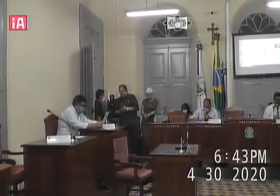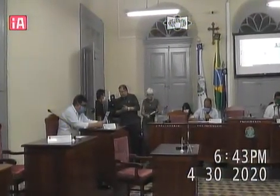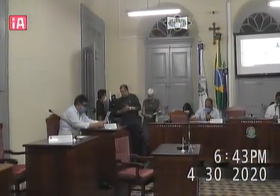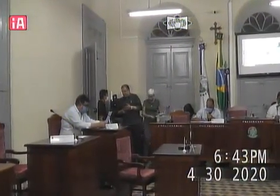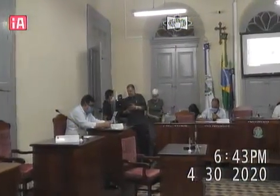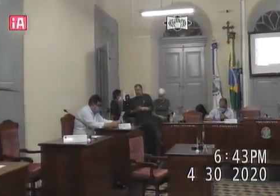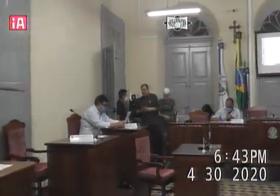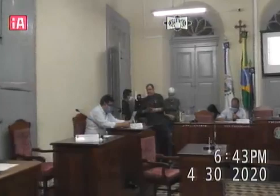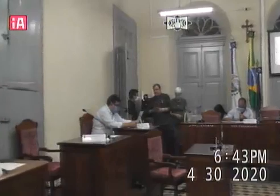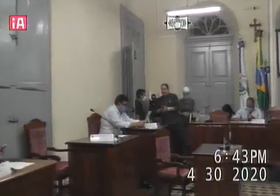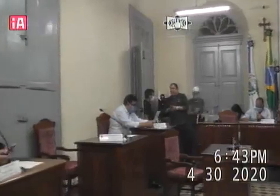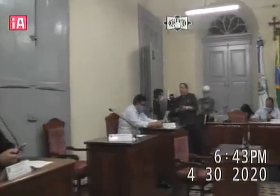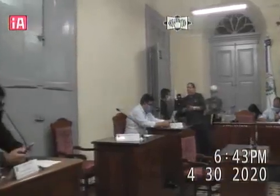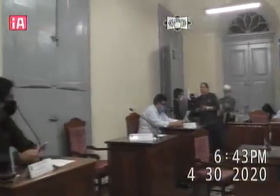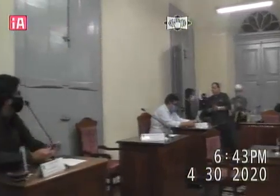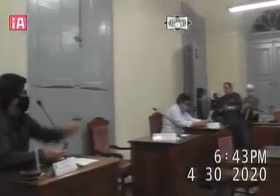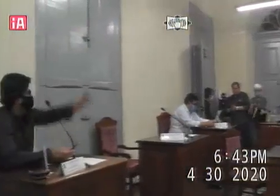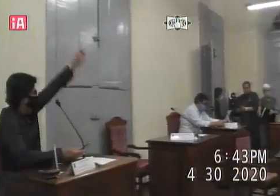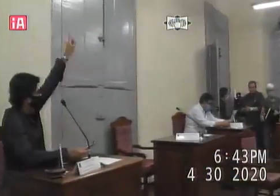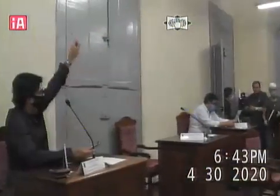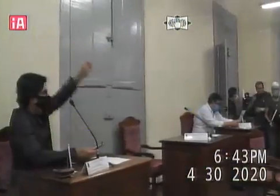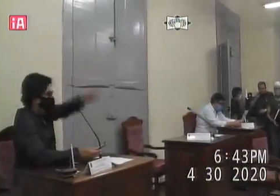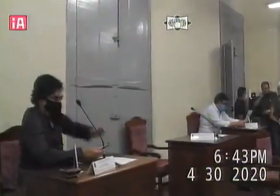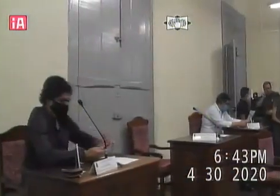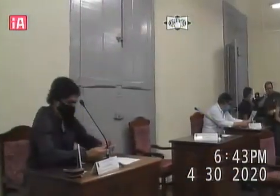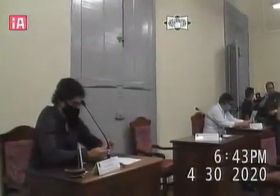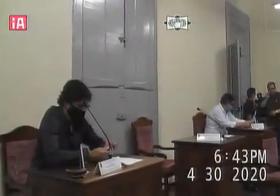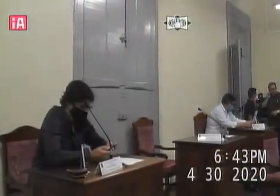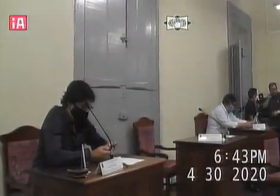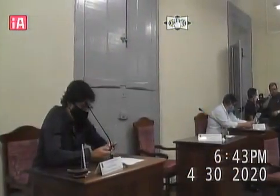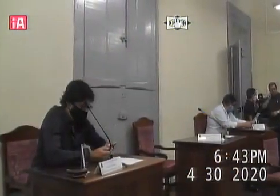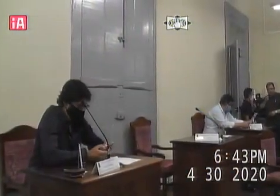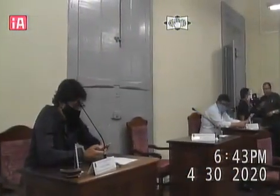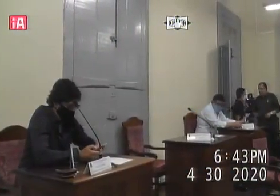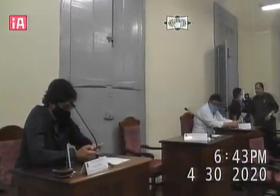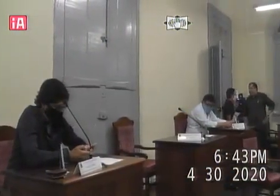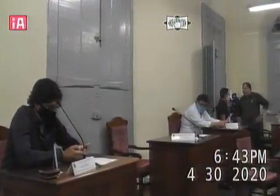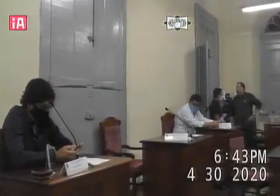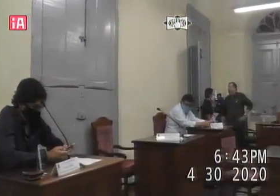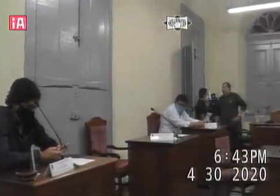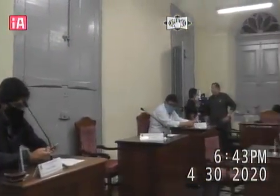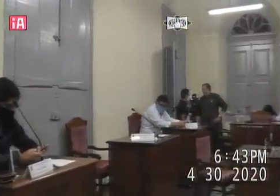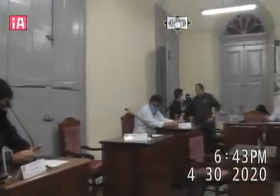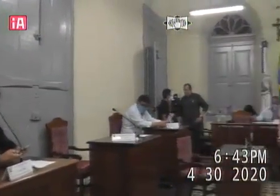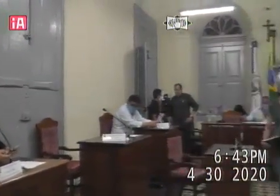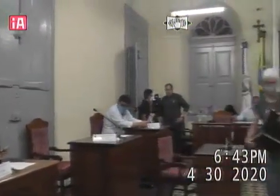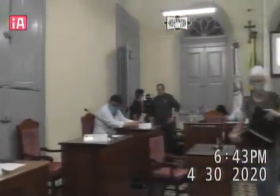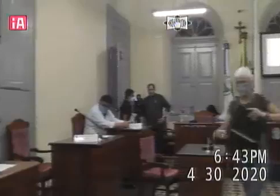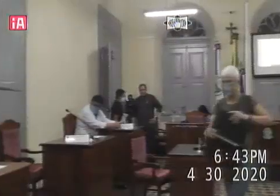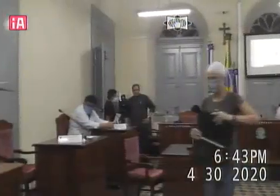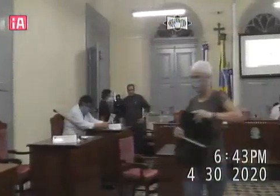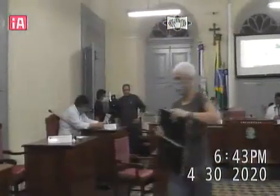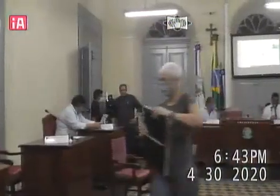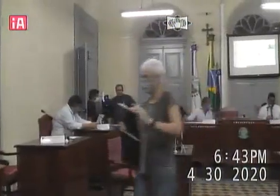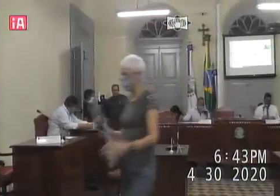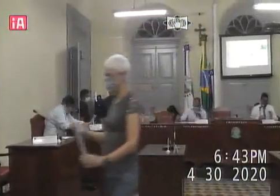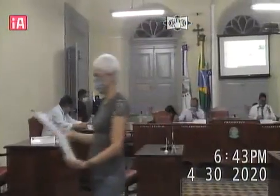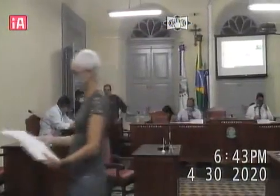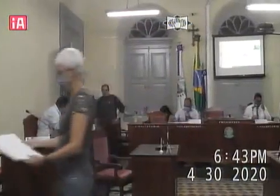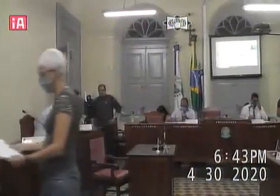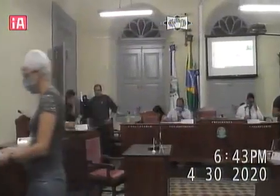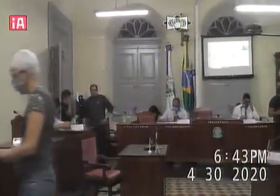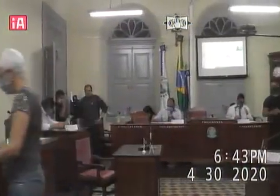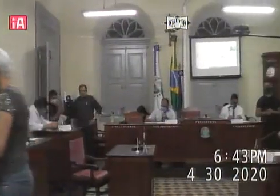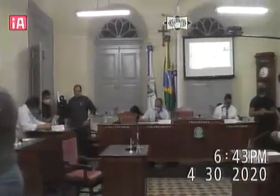Tavares, presente. Saulo de Tarso Pereira Corrêa da Silva e vereador Silvio Rogério Cortado da Graça. Justificado.